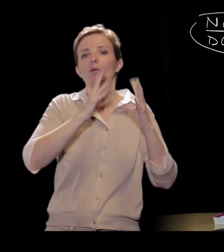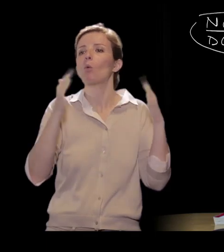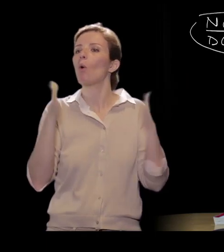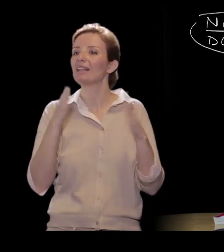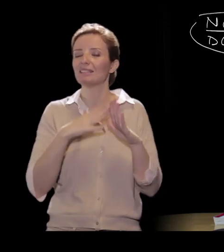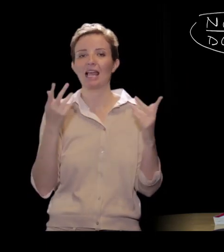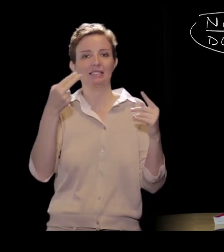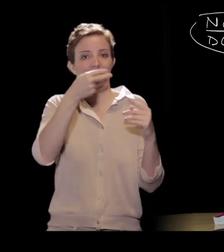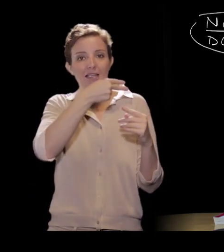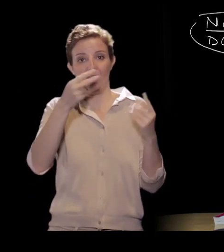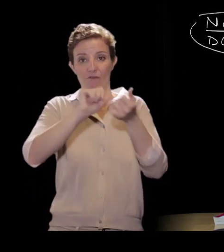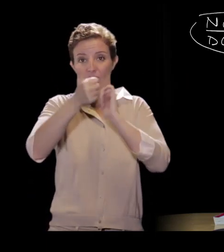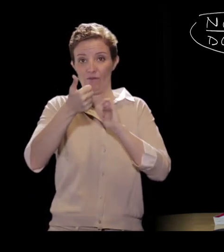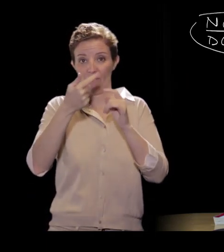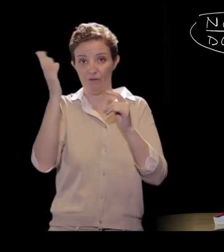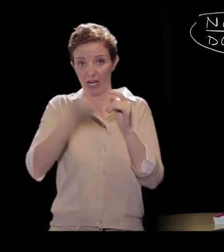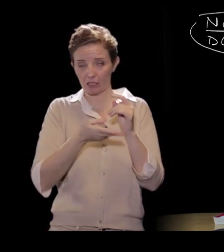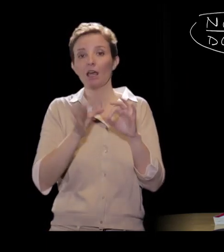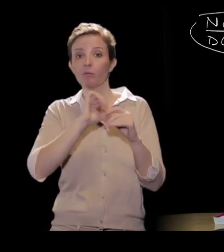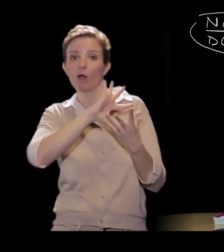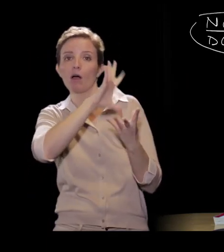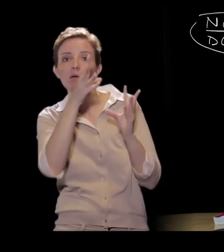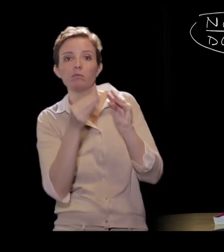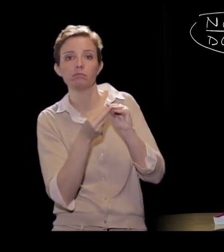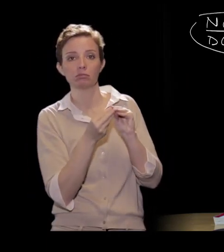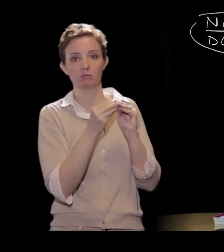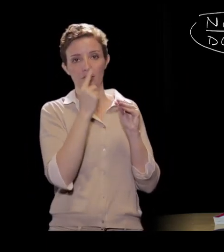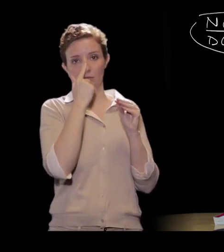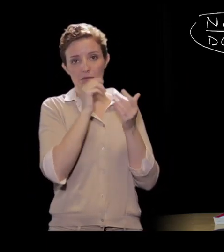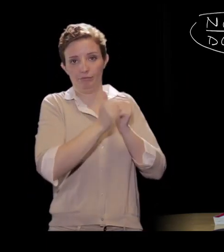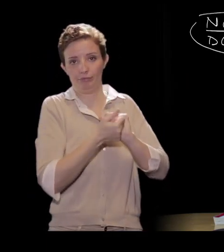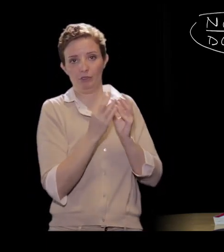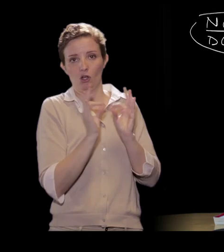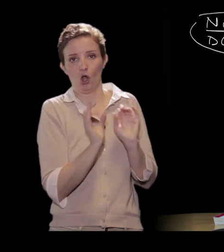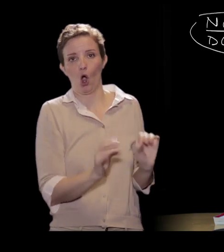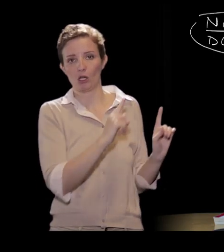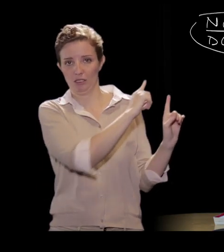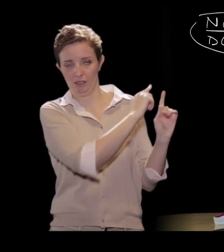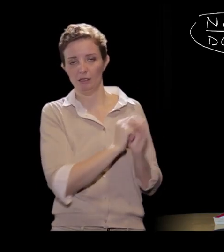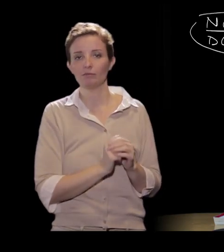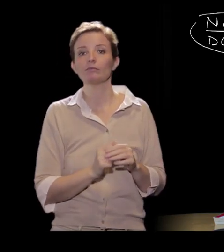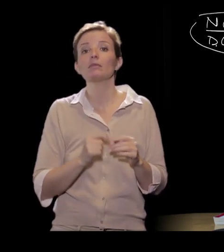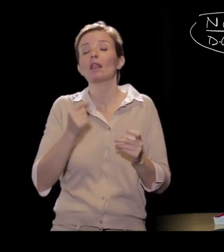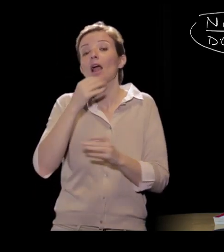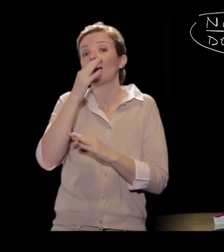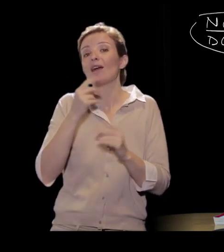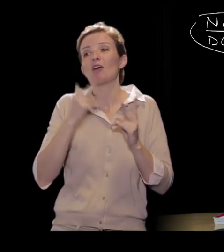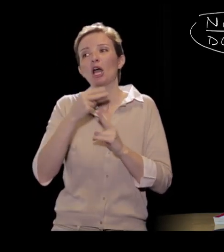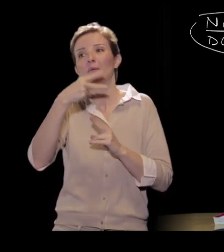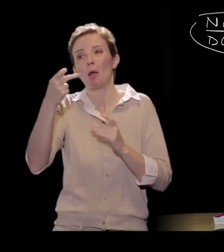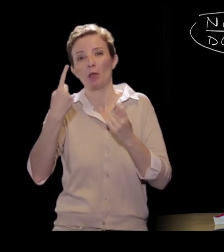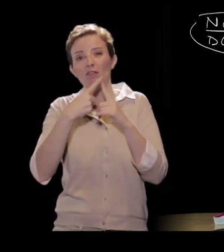quattro forme a differenza di quello che abbiamo visto per le equazioni in questo caso non è non è possibile evidentemente andare a